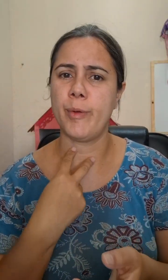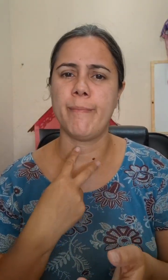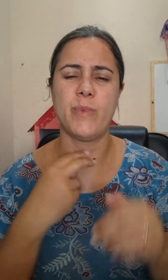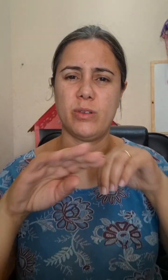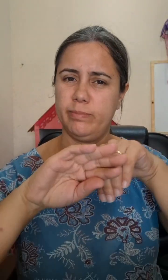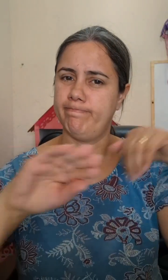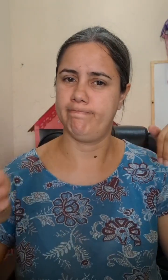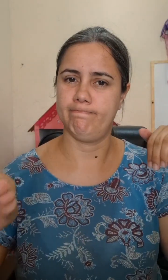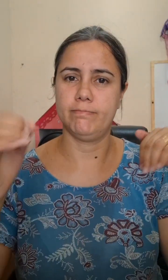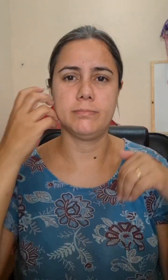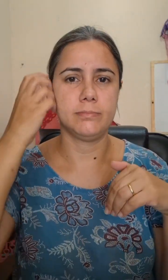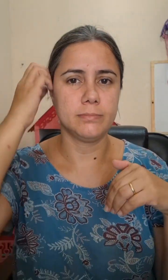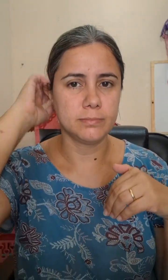pode separar, não separe o homem.